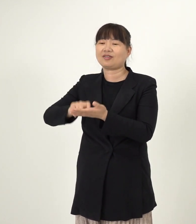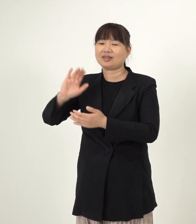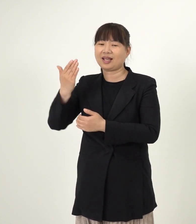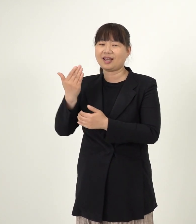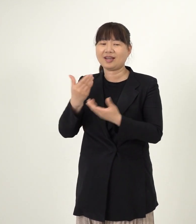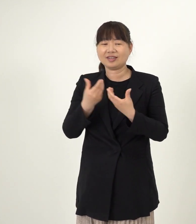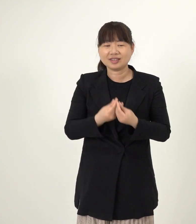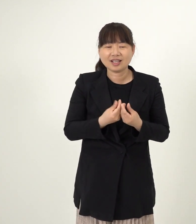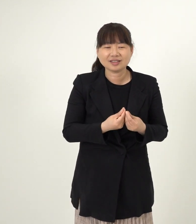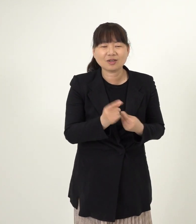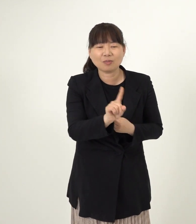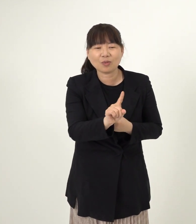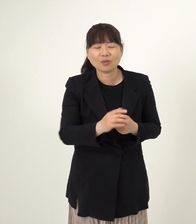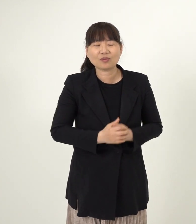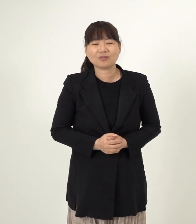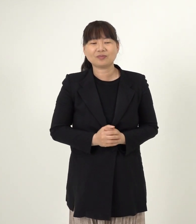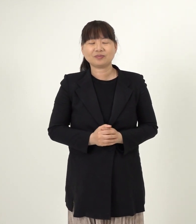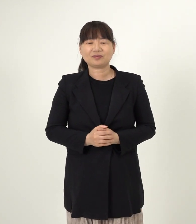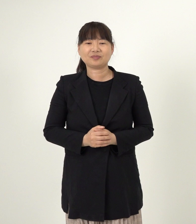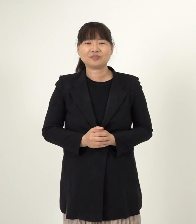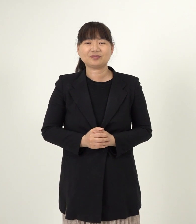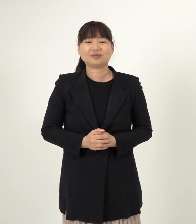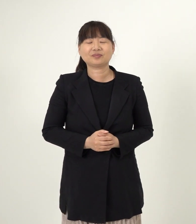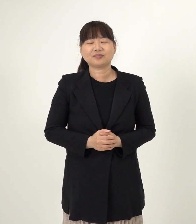예를 들어서